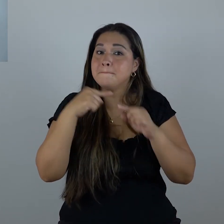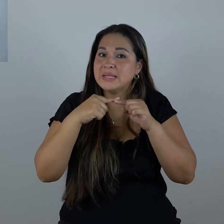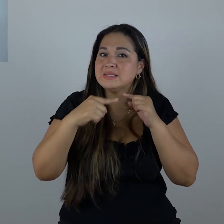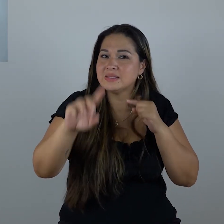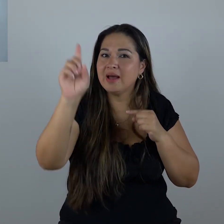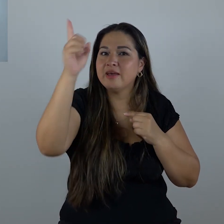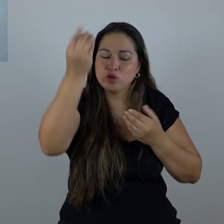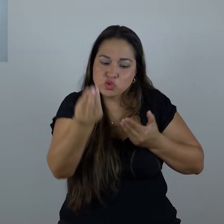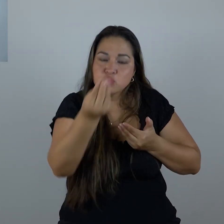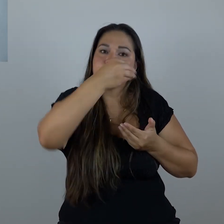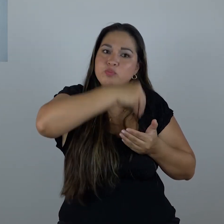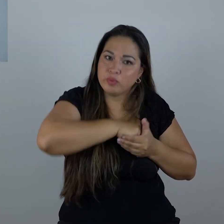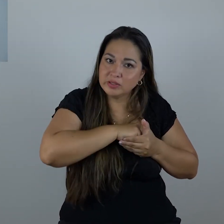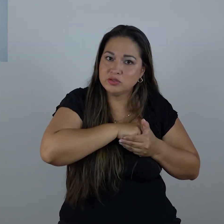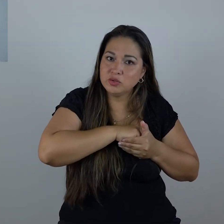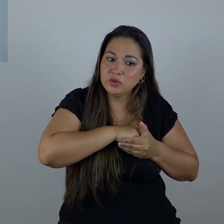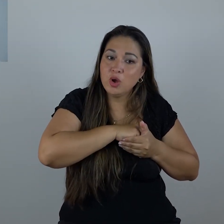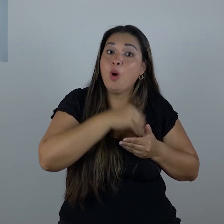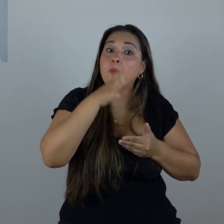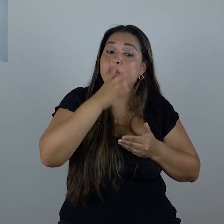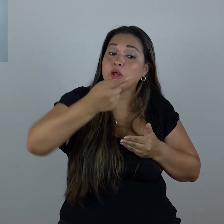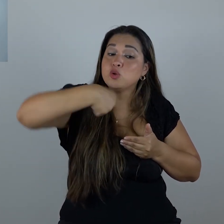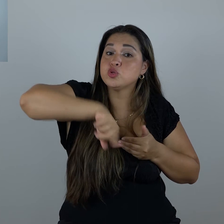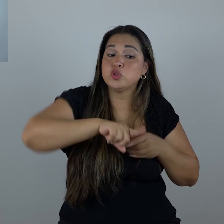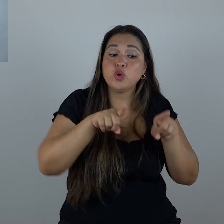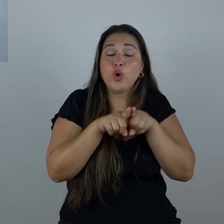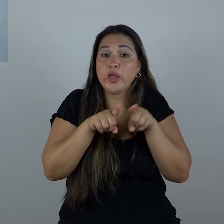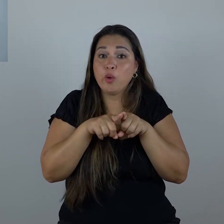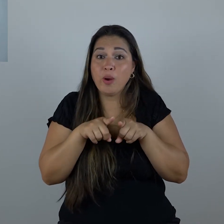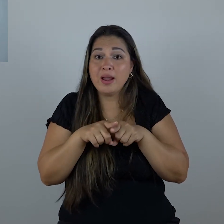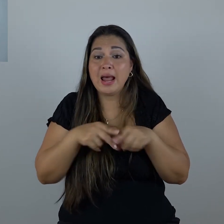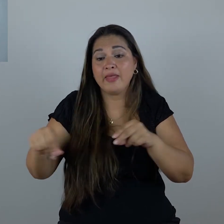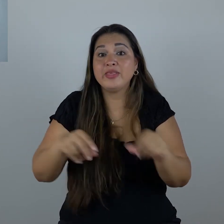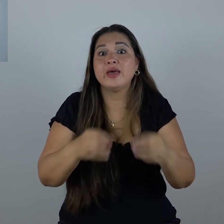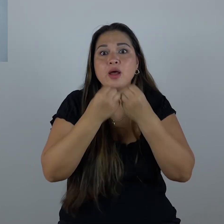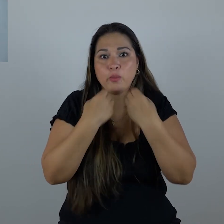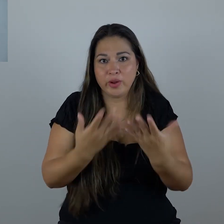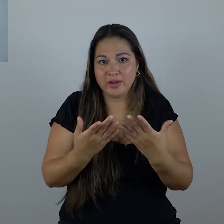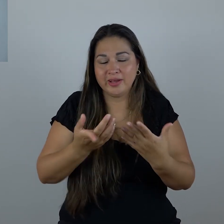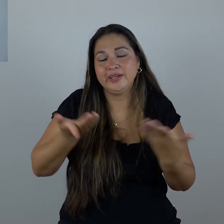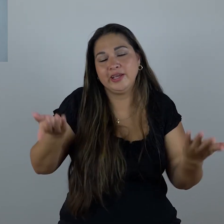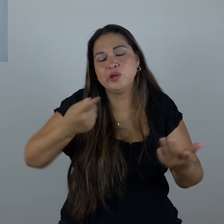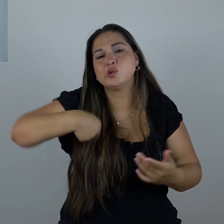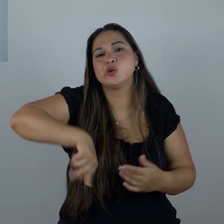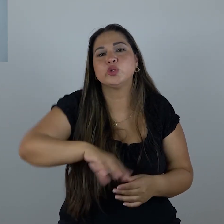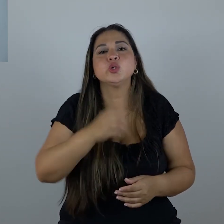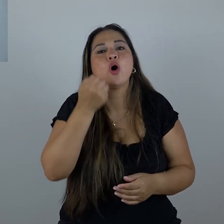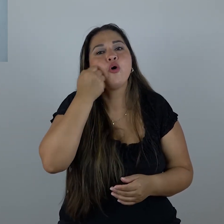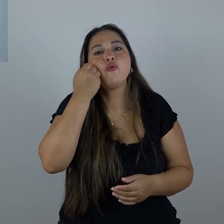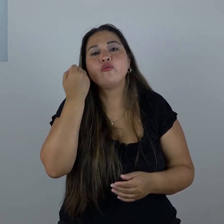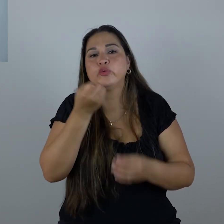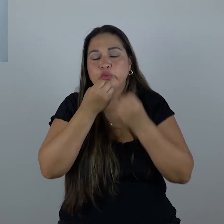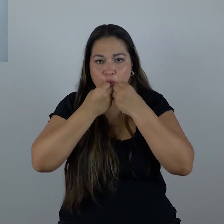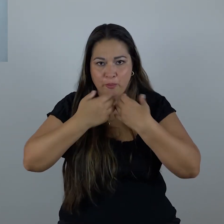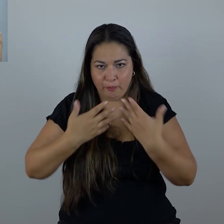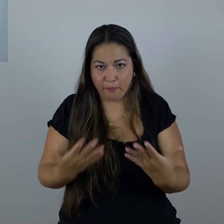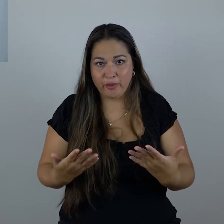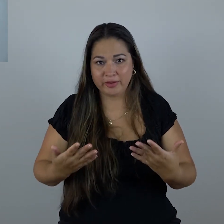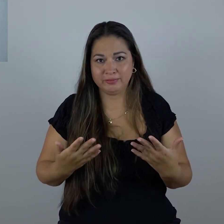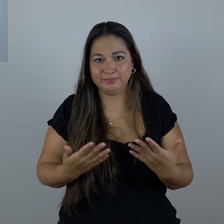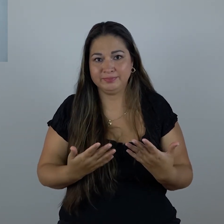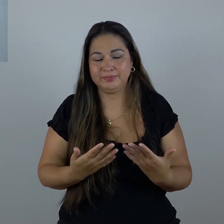corazones, que somos buena tierra, y ha dado fruto. Y el primero de los frutos que da esa palabra, que